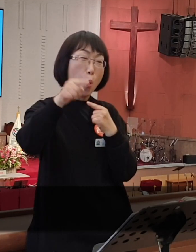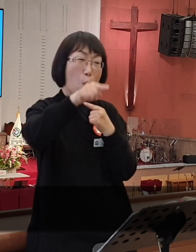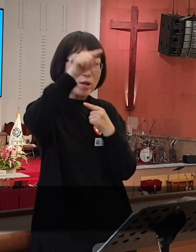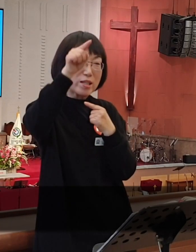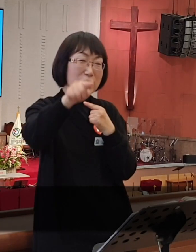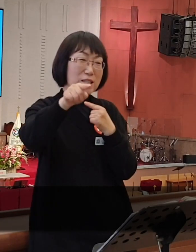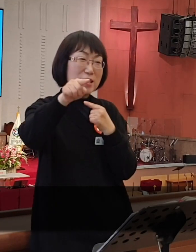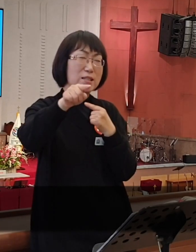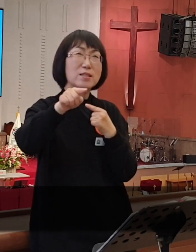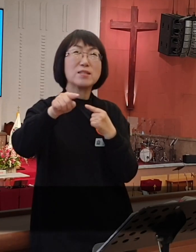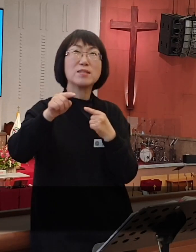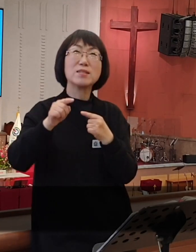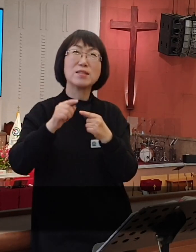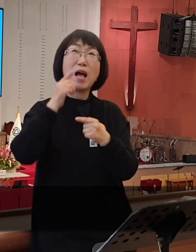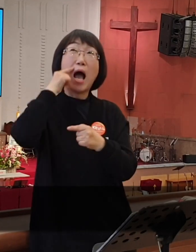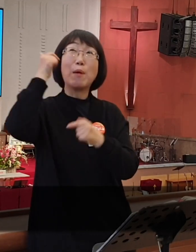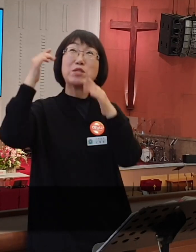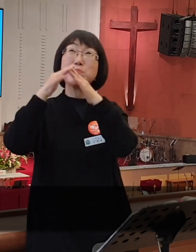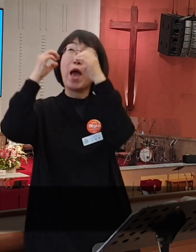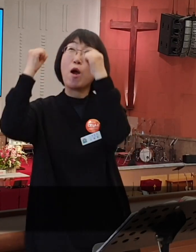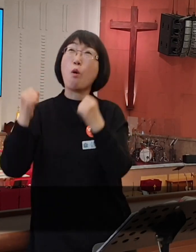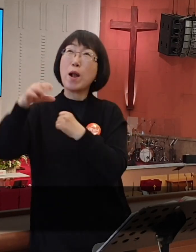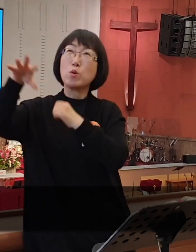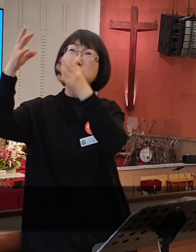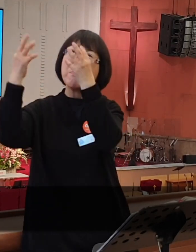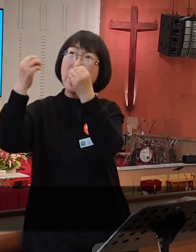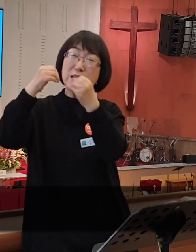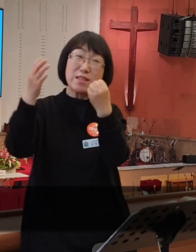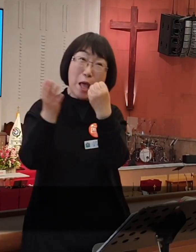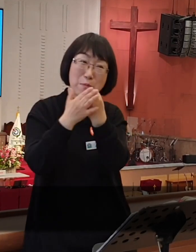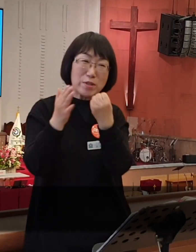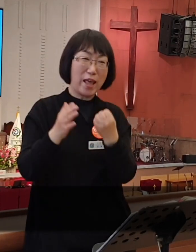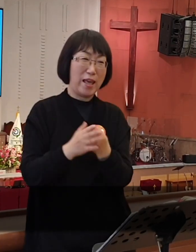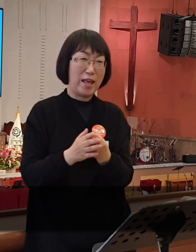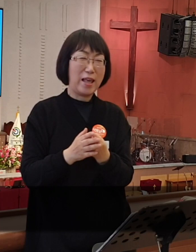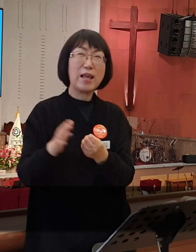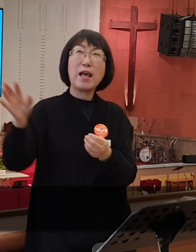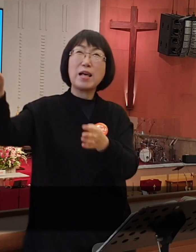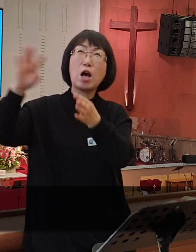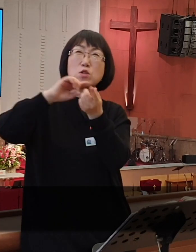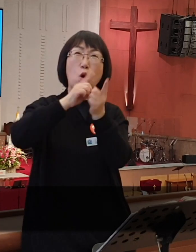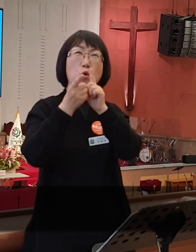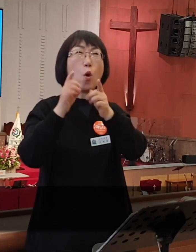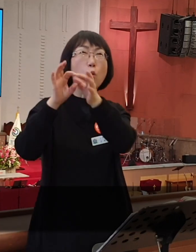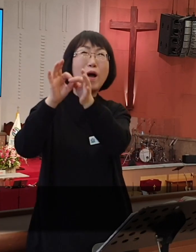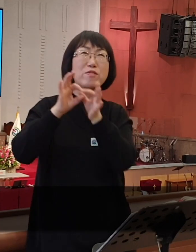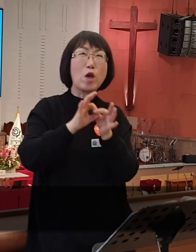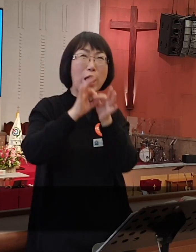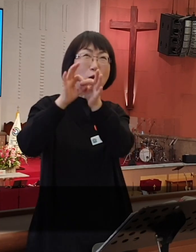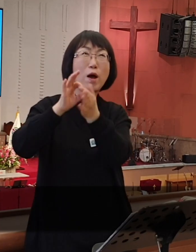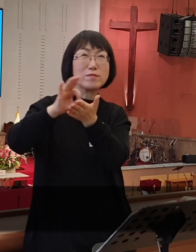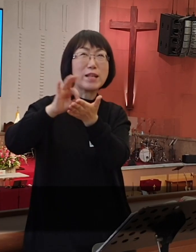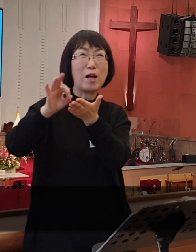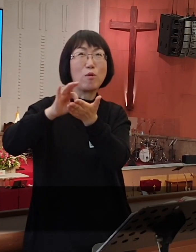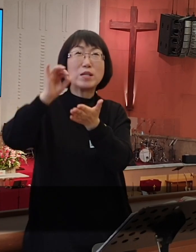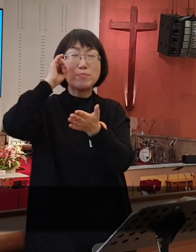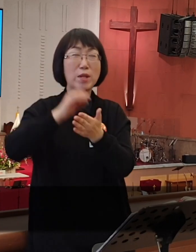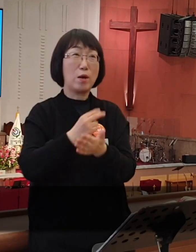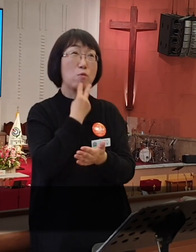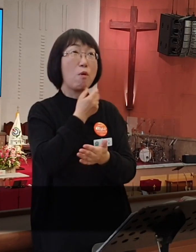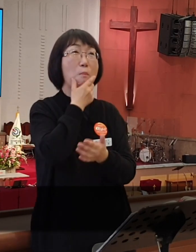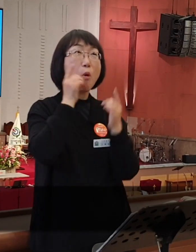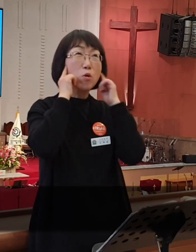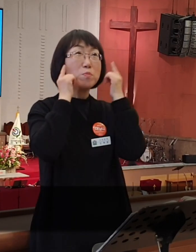좀 심하고요. 그 장소라는 것을 거의 대부분 뭔가 관계의 상징으로 사용합니다. 요한복음